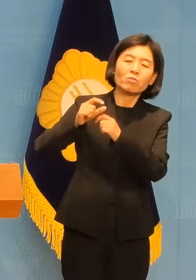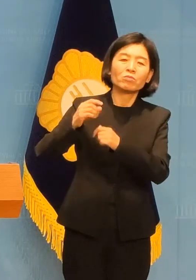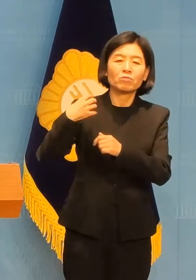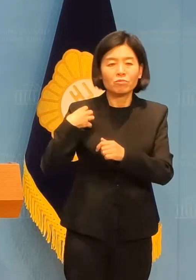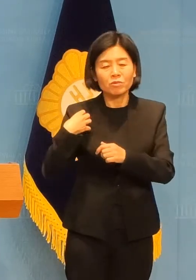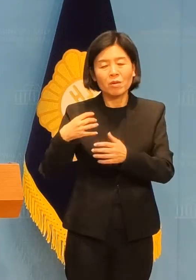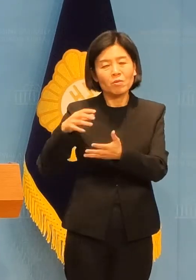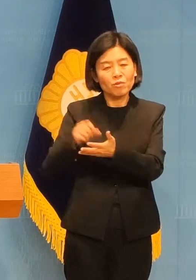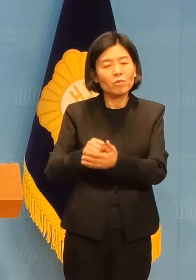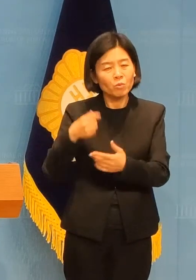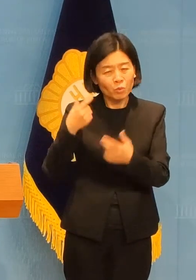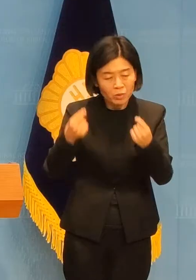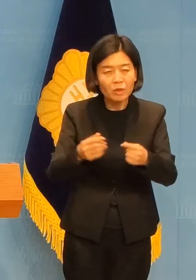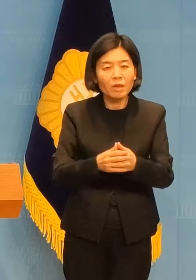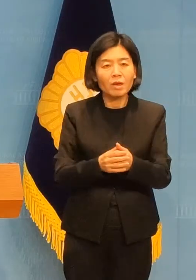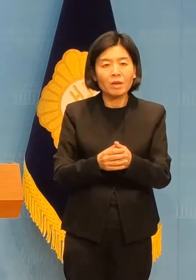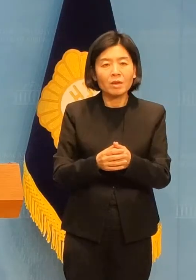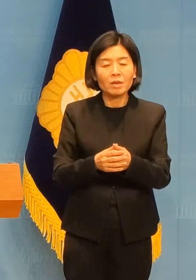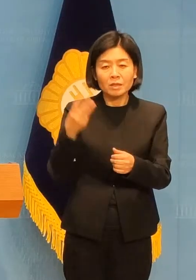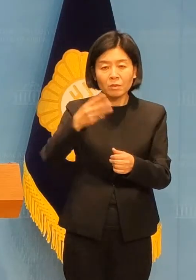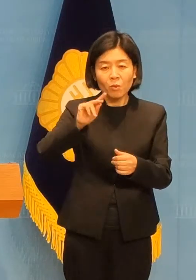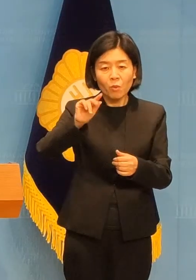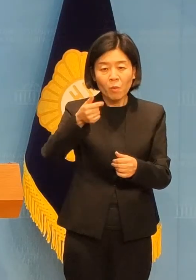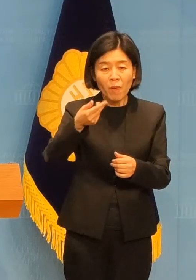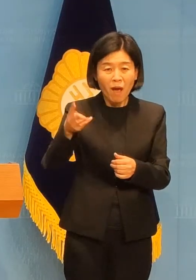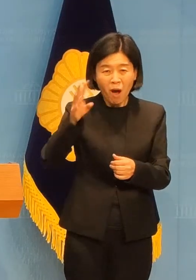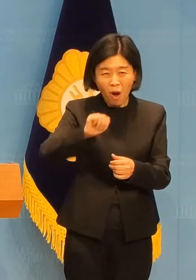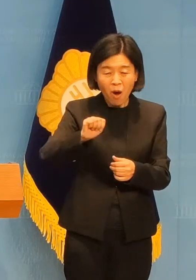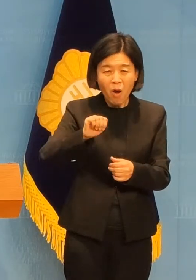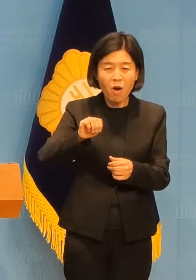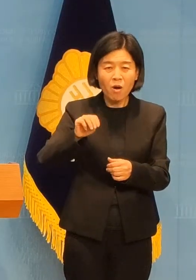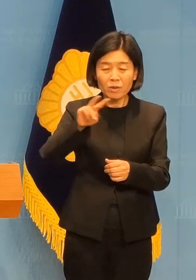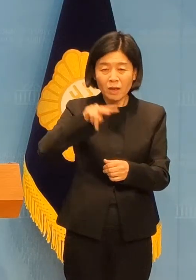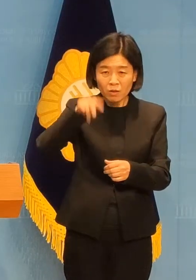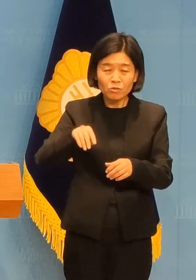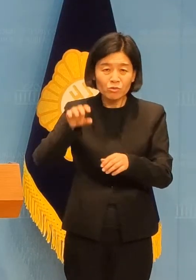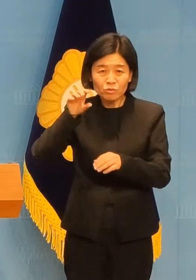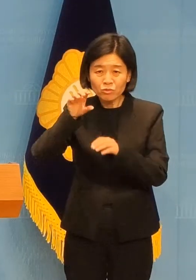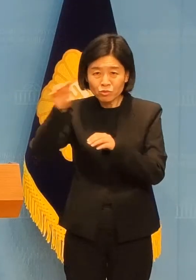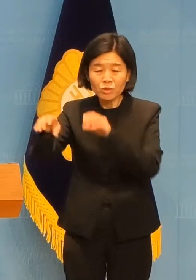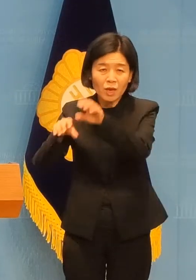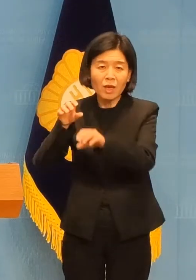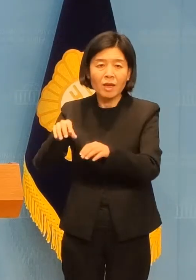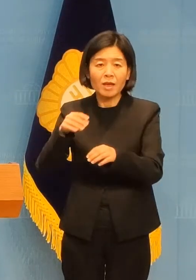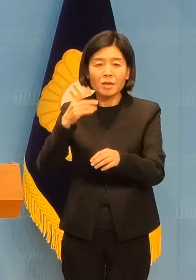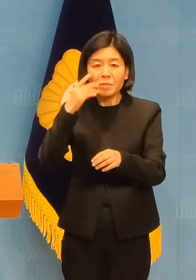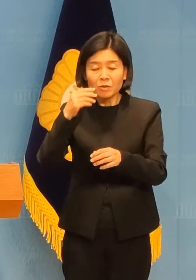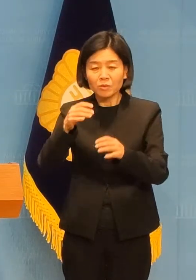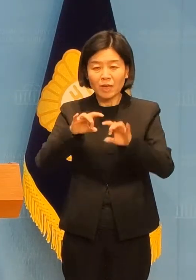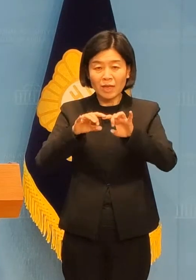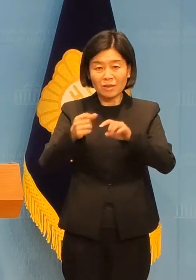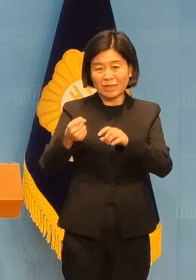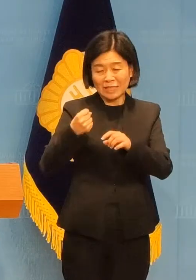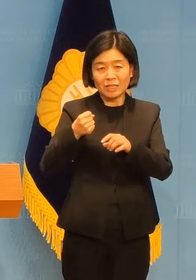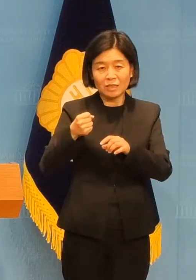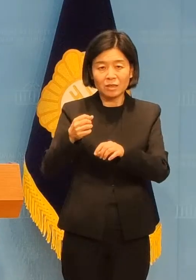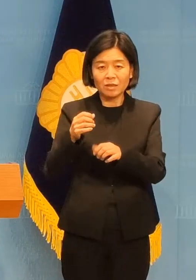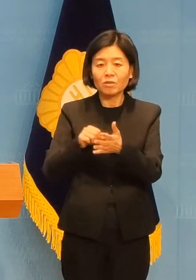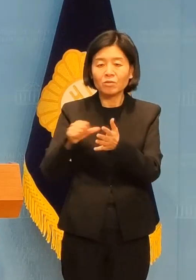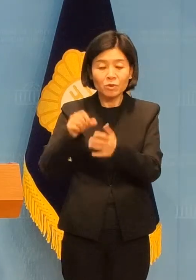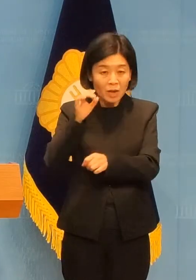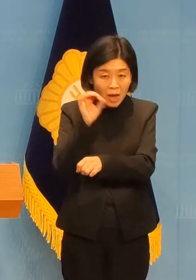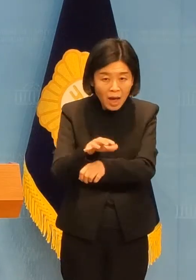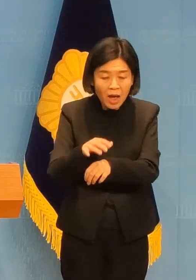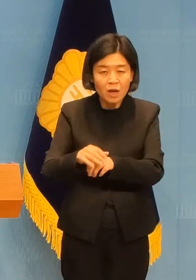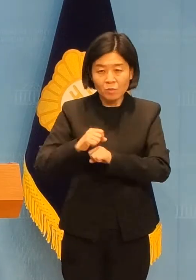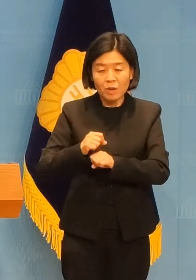3,500억 달러, 한국 기업의 1,500달러 투자, 미국산 에너지 구매 1,000억 달러, 국방비 3.5%